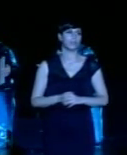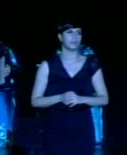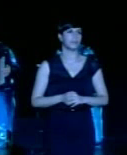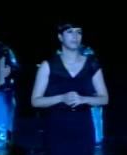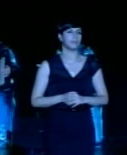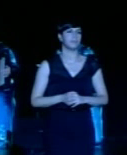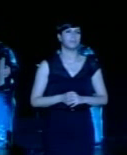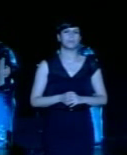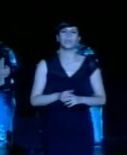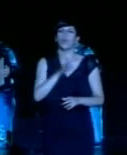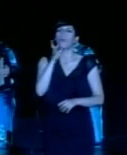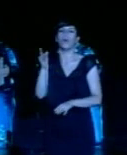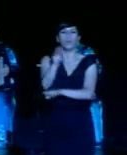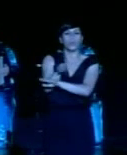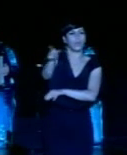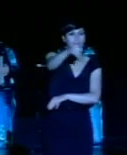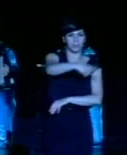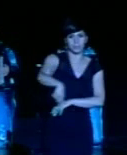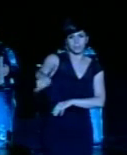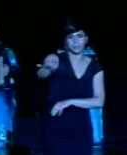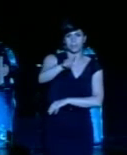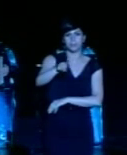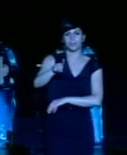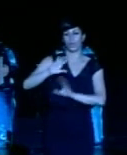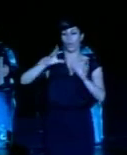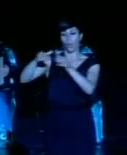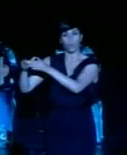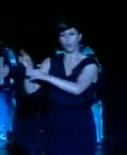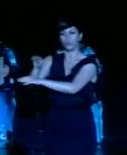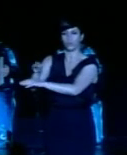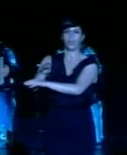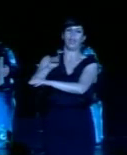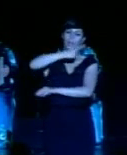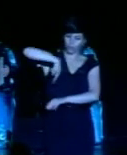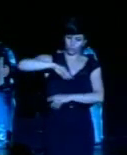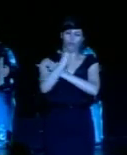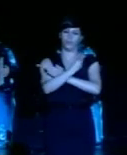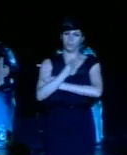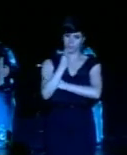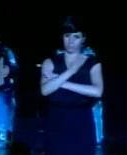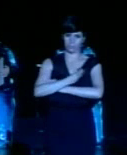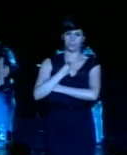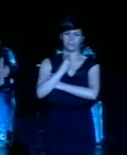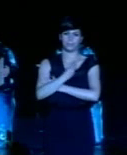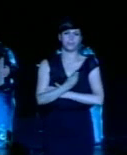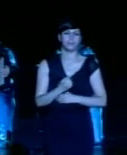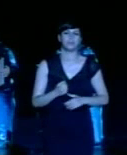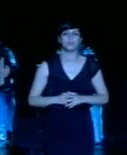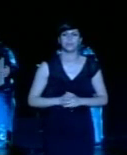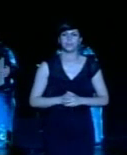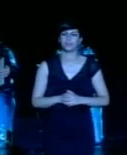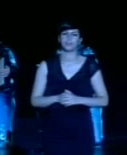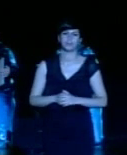Porque les cuidan a ustedes, cuidan a los grupos y nos cuidan también a nosotros. Bueno, pues desde